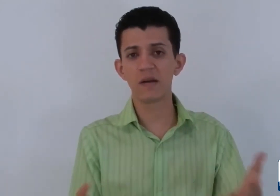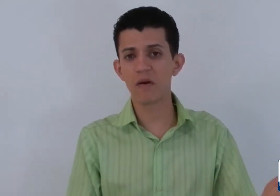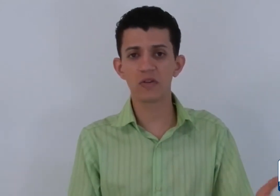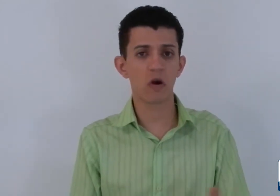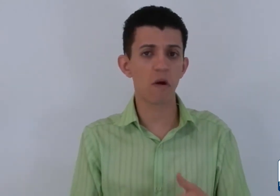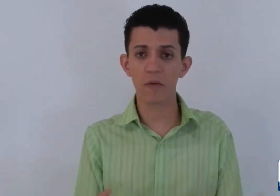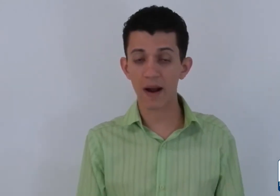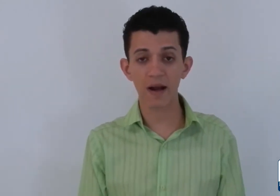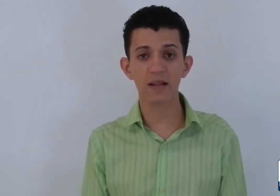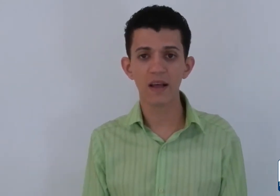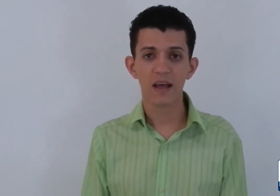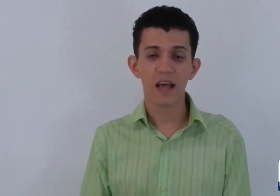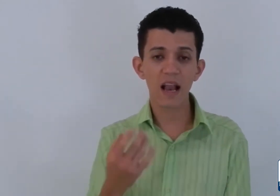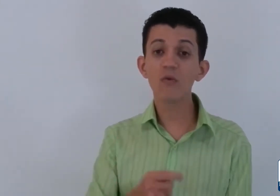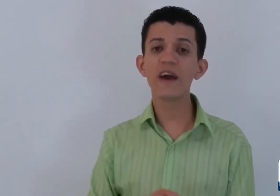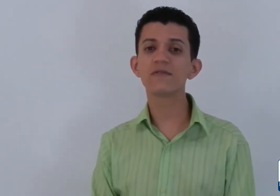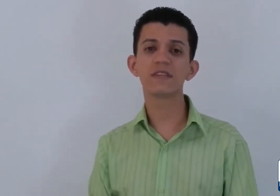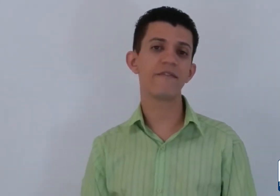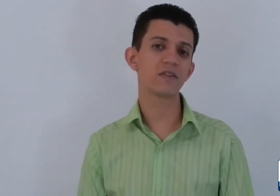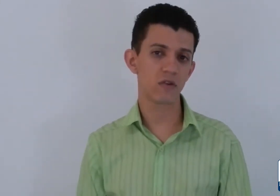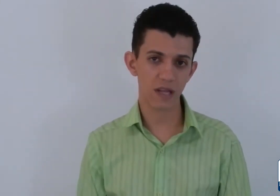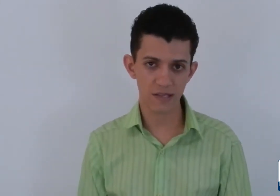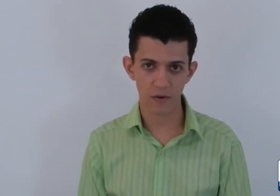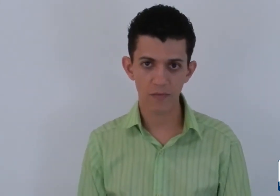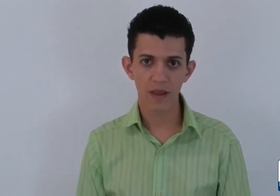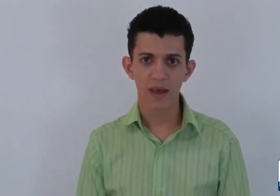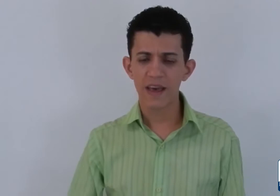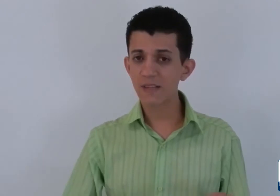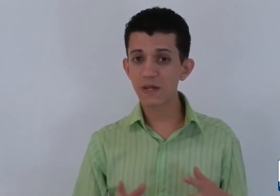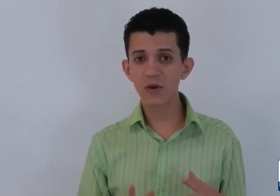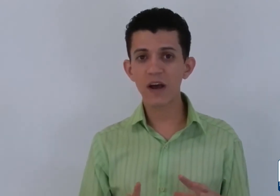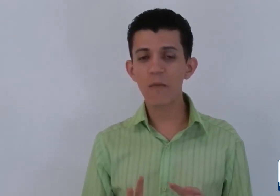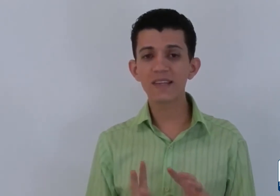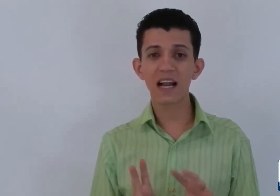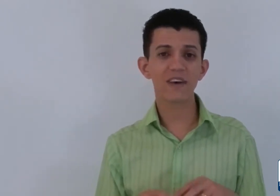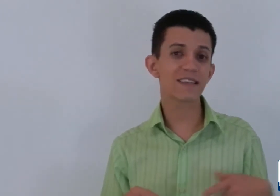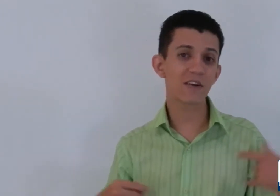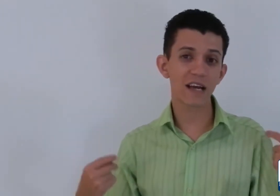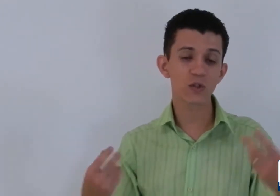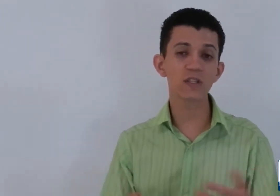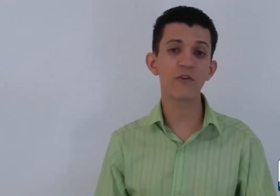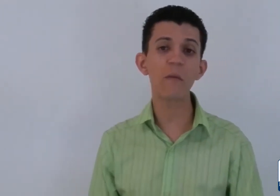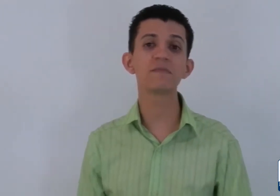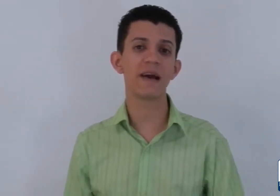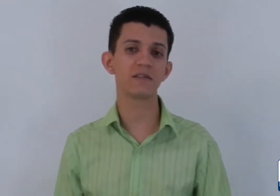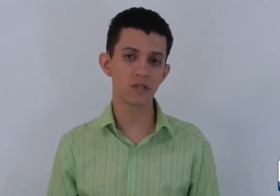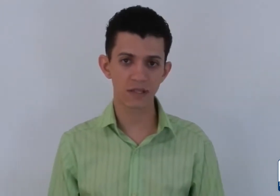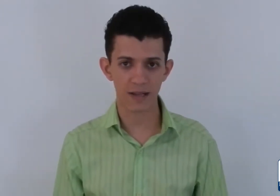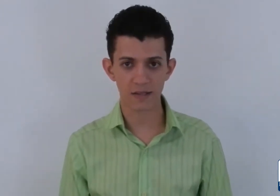recebeu de alguma propaganda e lá no verso você faz a anotação. E as pessoas realmente fazem anotações de formas mais inusitadas.